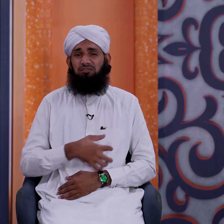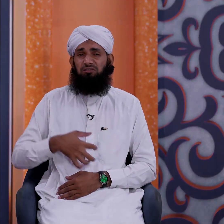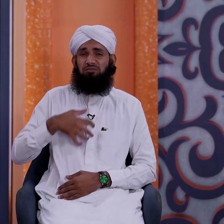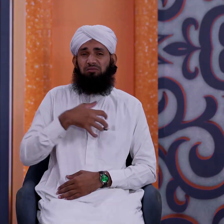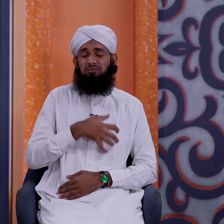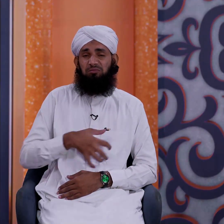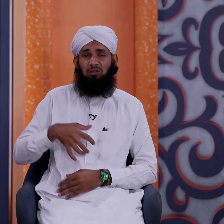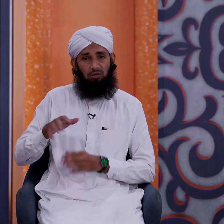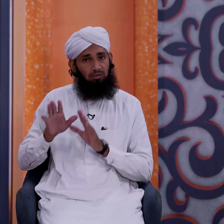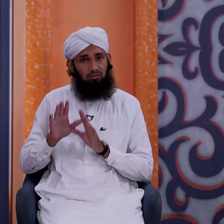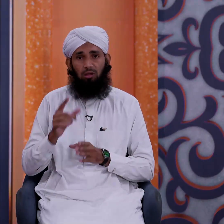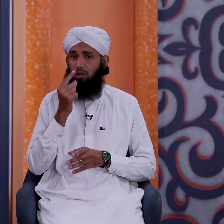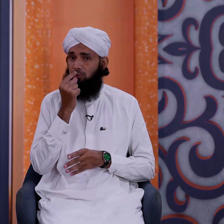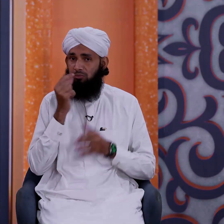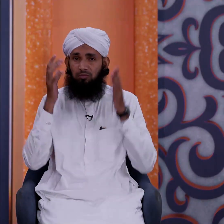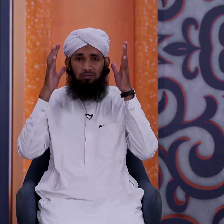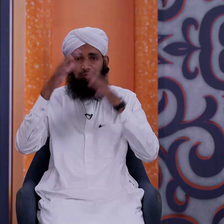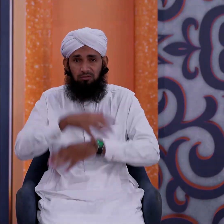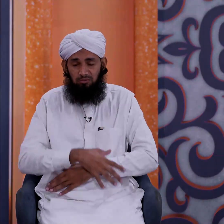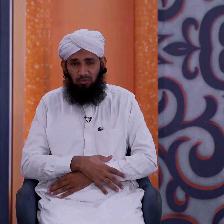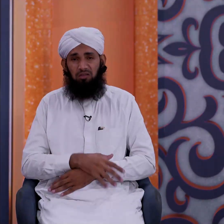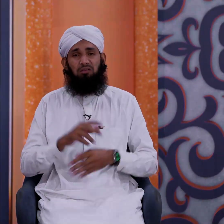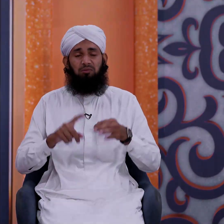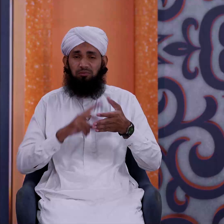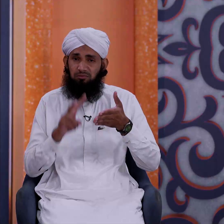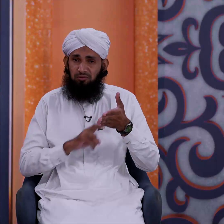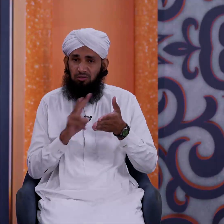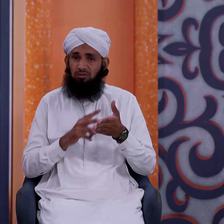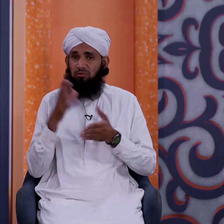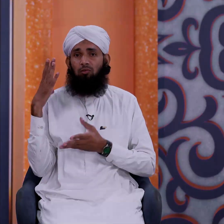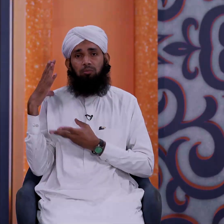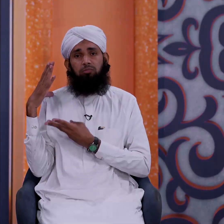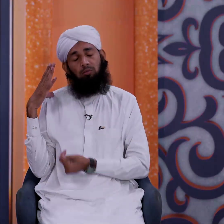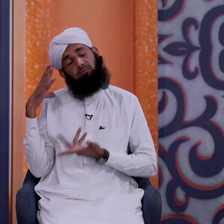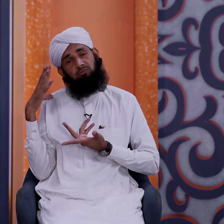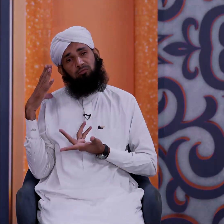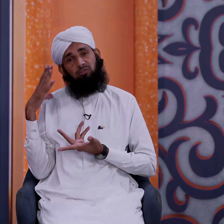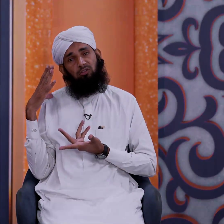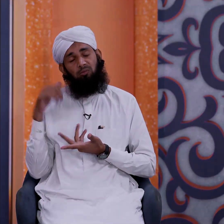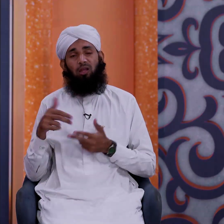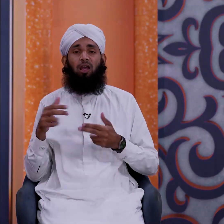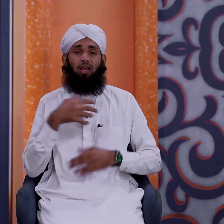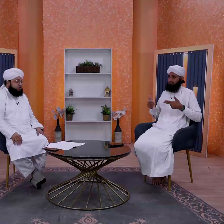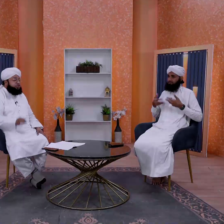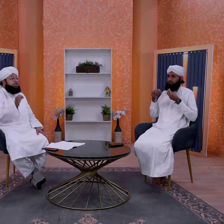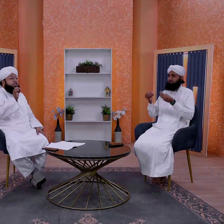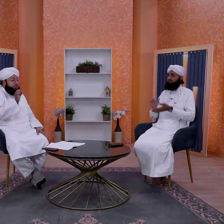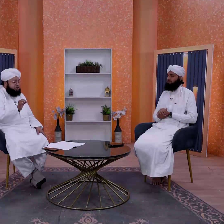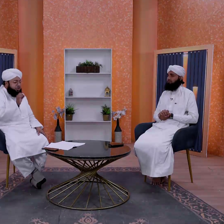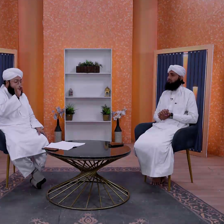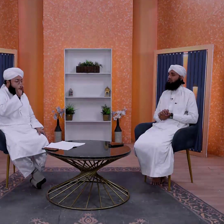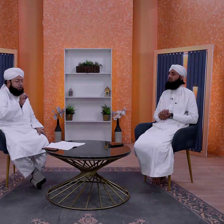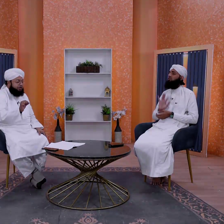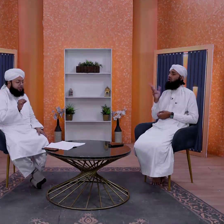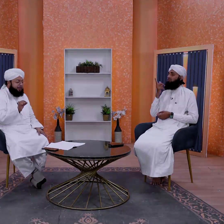اتنی گرمیوں میں رکھے ہوئے روزے، سردیوں میں کی ہوئی عبادت کو بھی یہ چیز کھا جاتی ہے؟ اس کی تعریف ہم سن لیتے ہیں۔ کسی کی